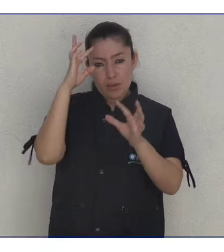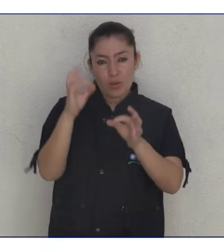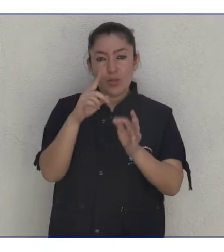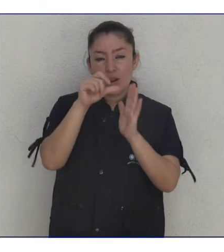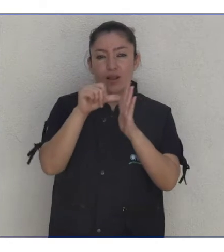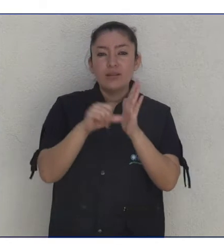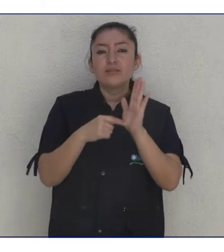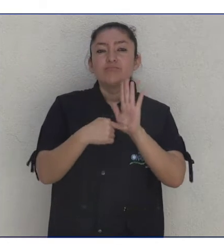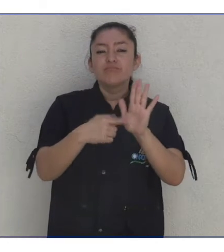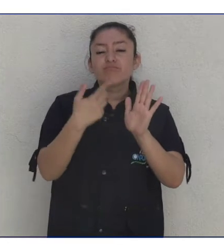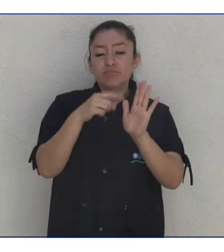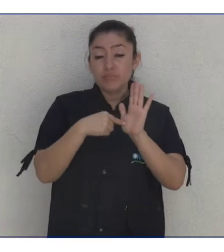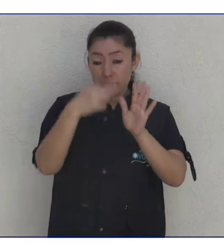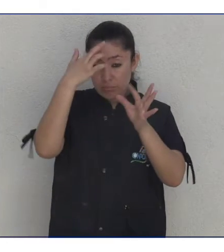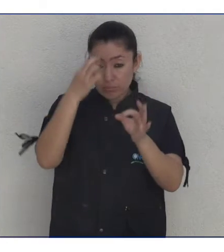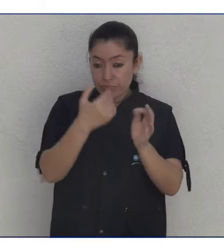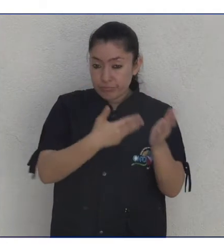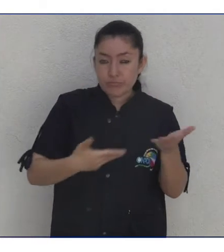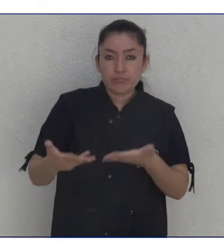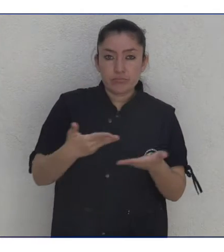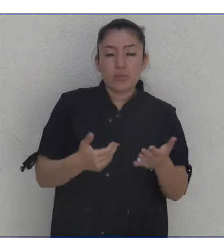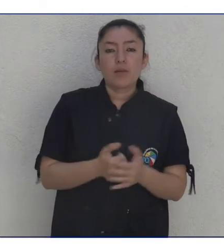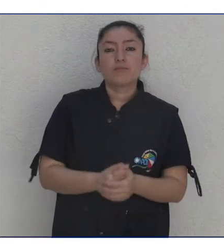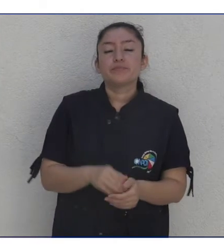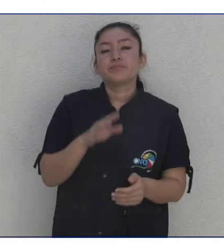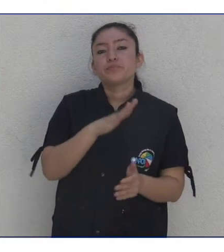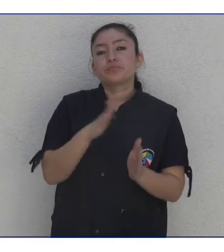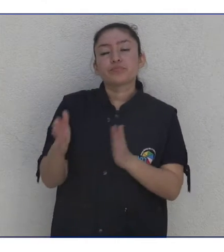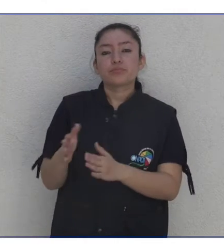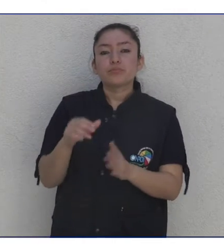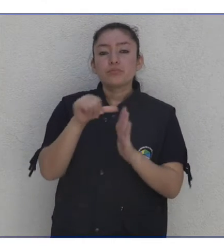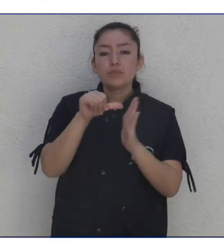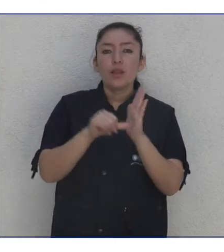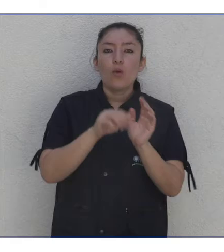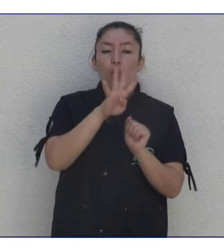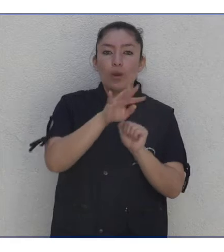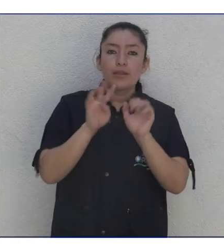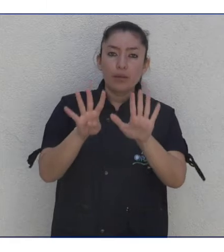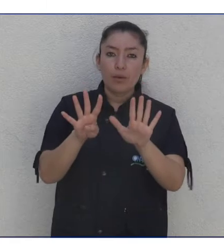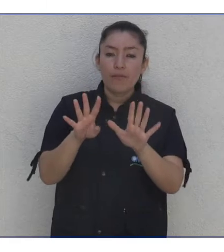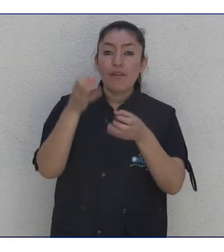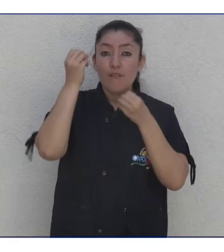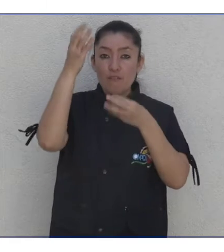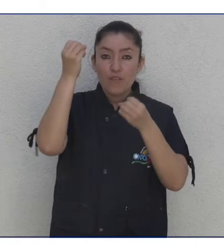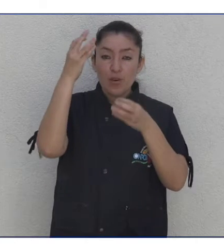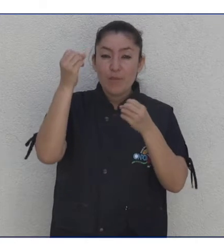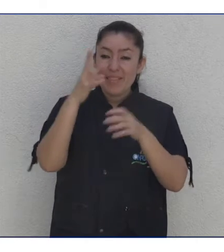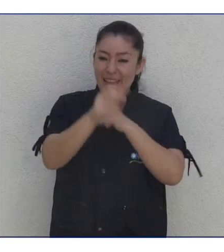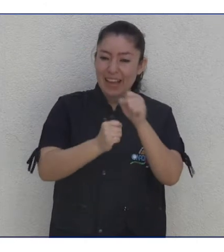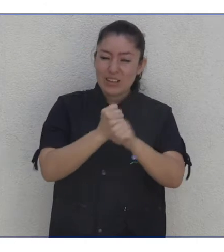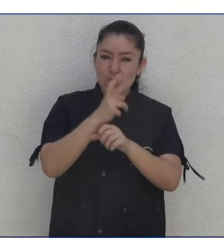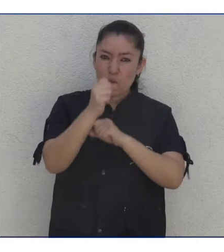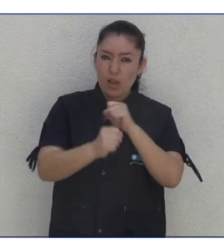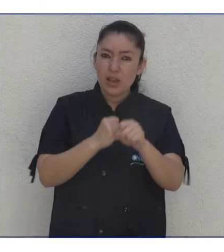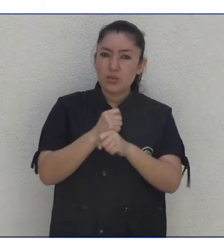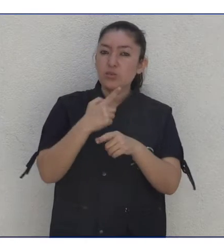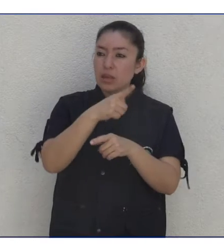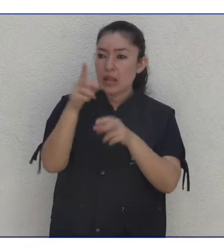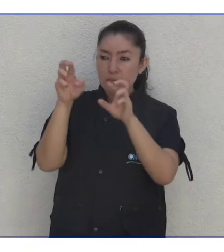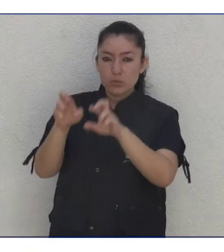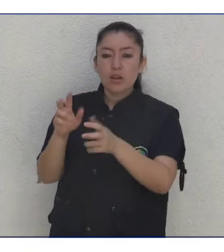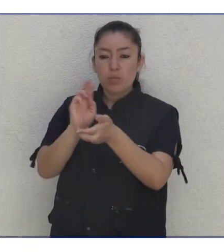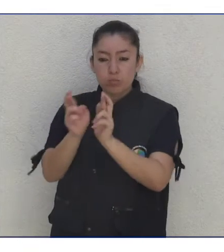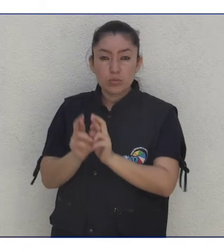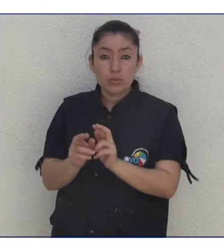del Congreso de la República. Artículo 49. Informe anual de la autoridad reguladora. El Procurador de los